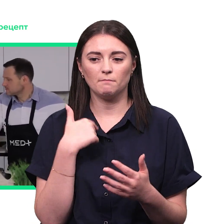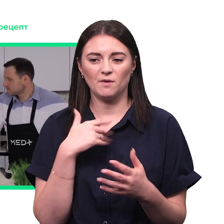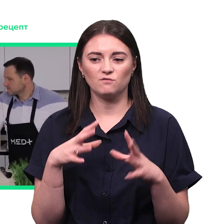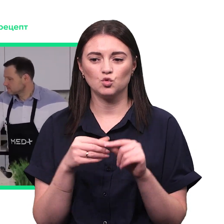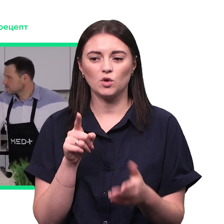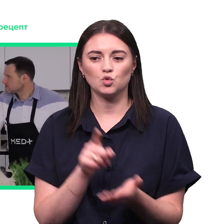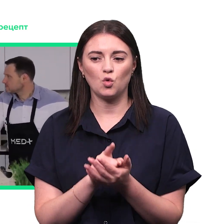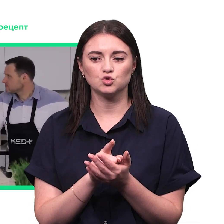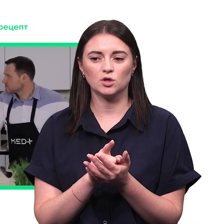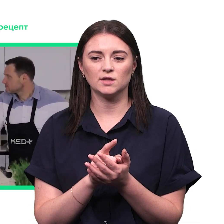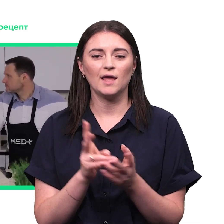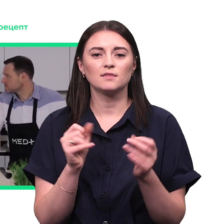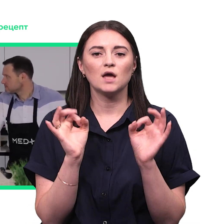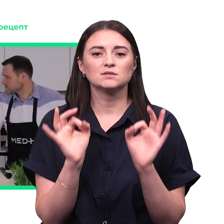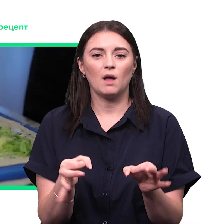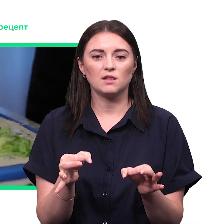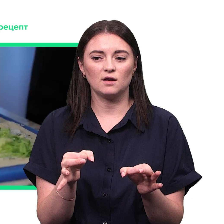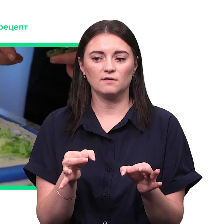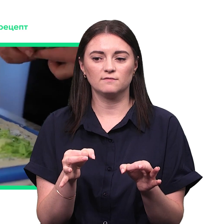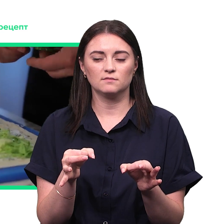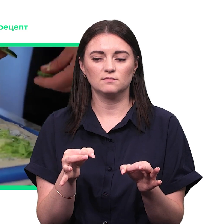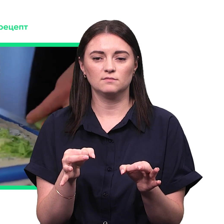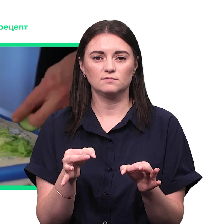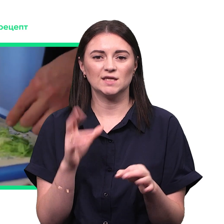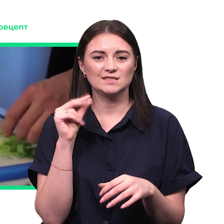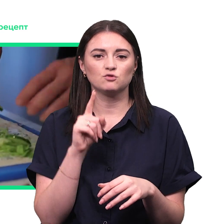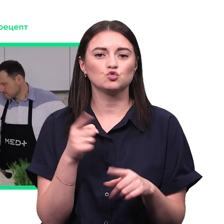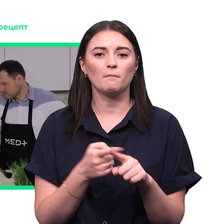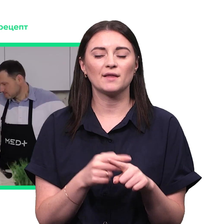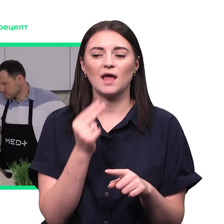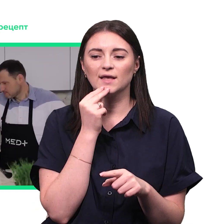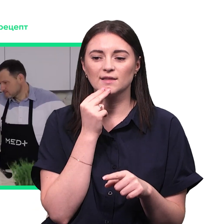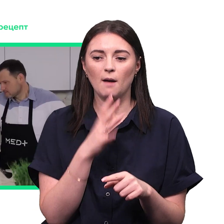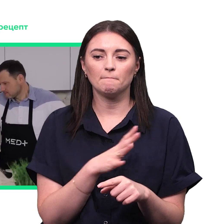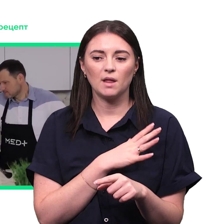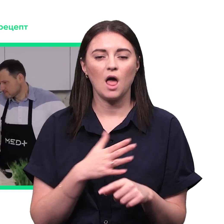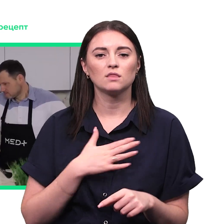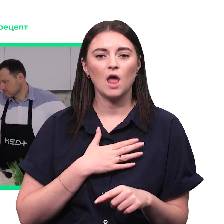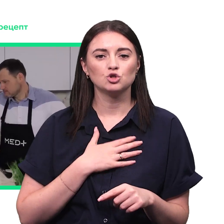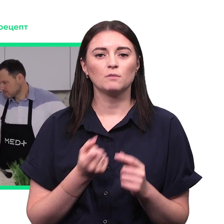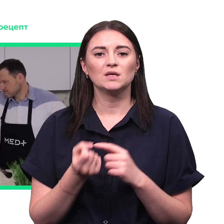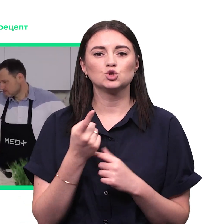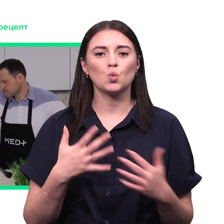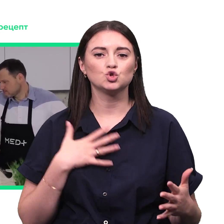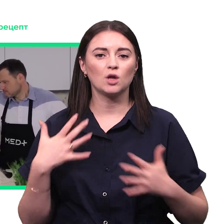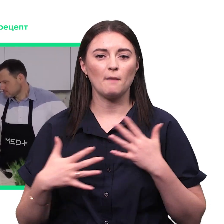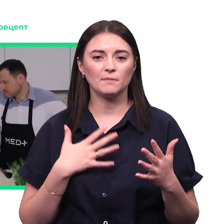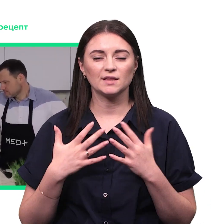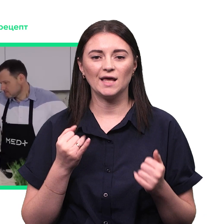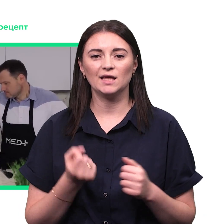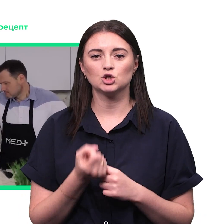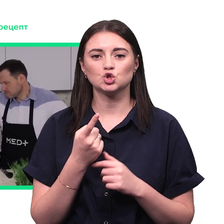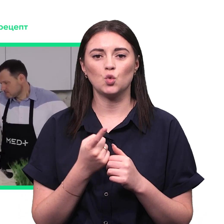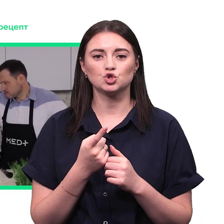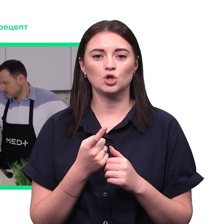должны выйти на сбалансированные цифры, чтобы эта еда была нашим источником энергии и источником